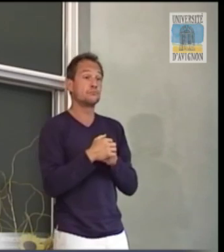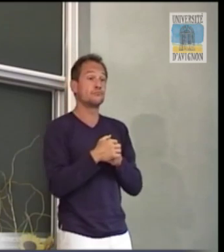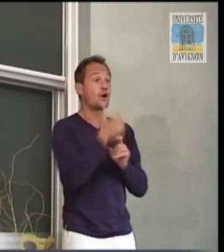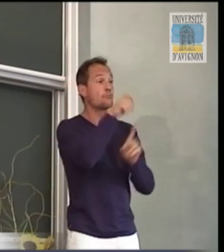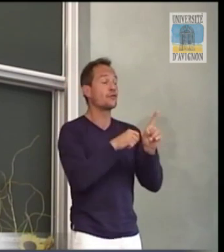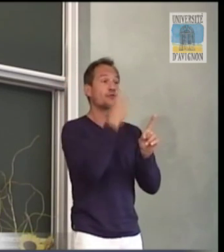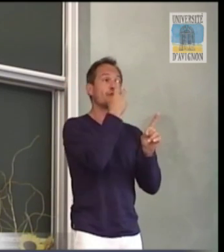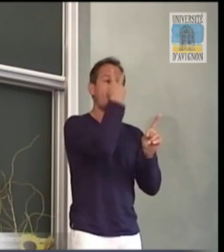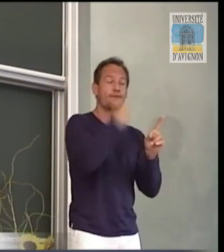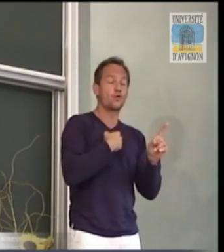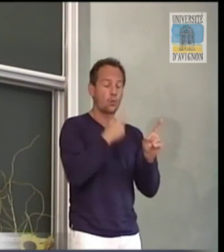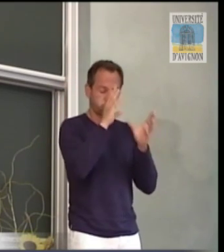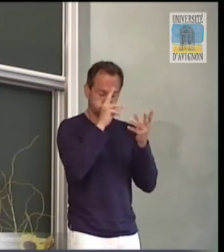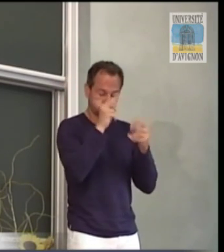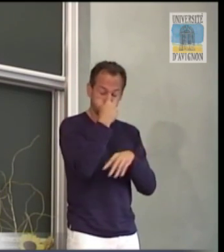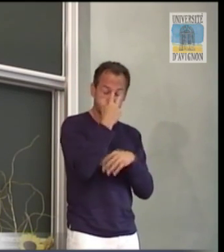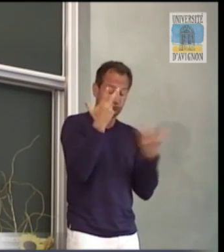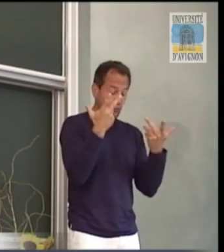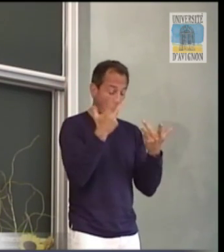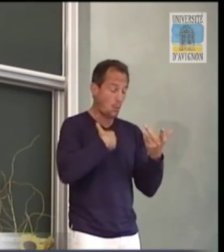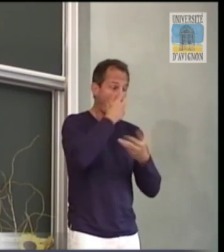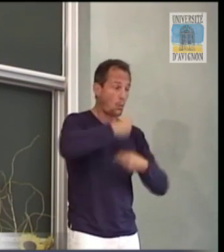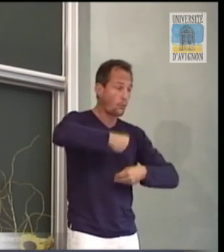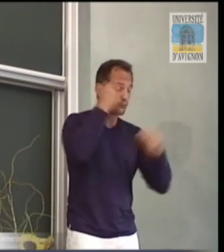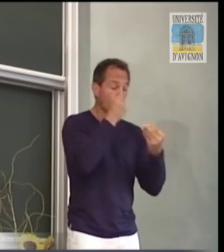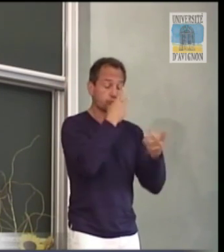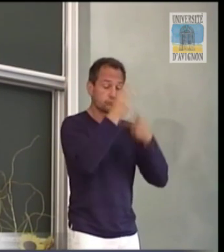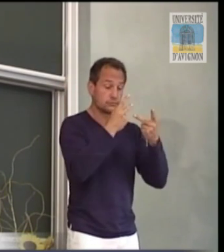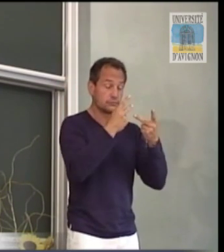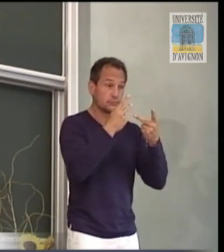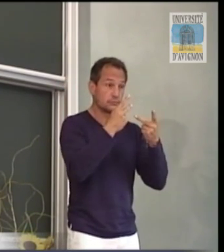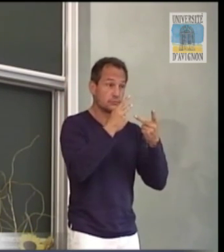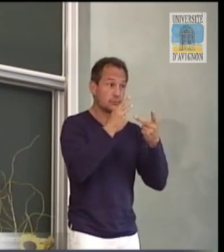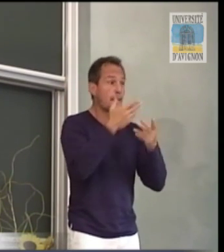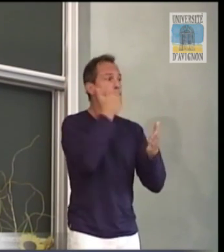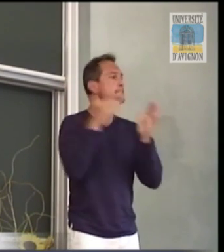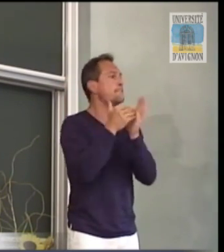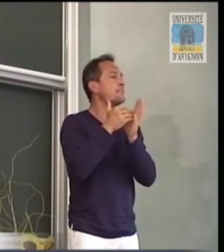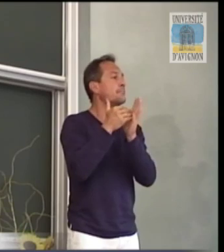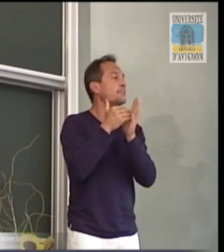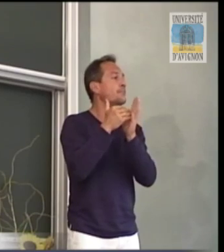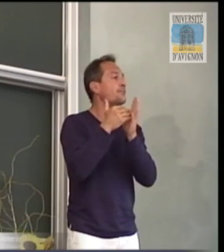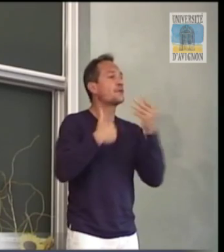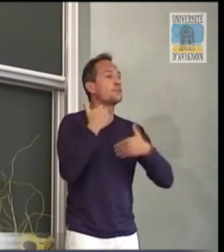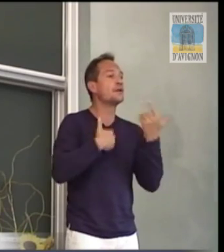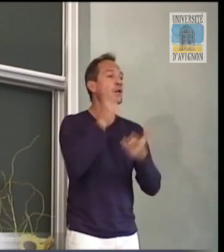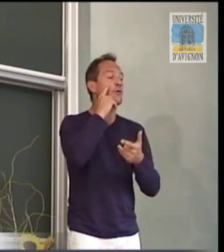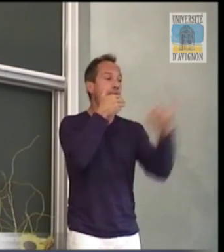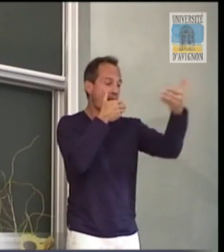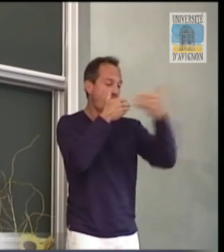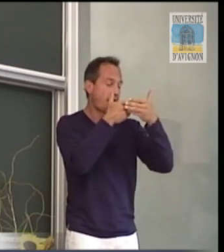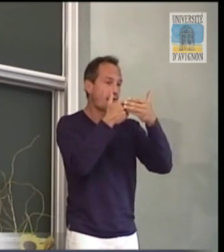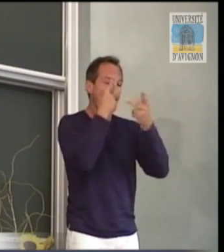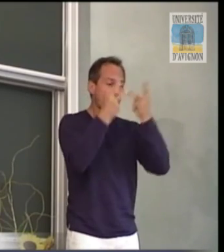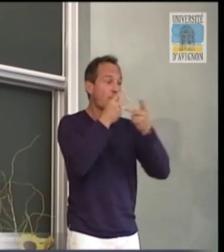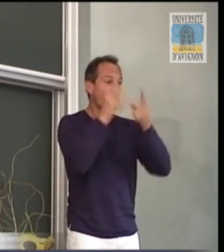m'en fous ». On sait, on le dit d'ailleurs très souvent, que les meilleurs comédiens sont ceux qui sont myopes, parce qu'ils ne voient rien, ils ne sont troublés par